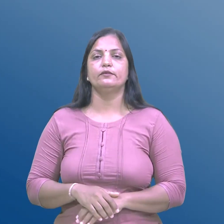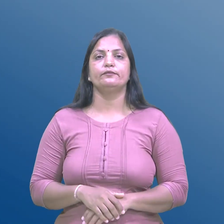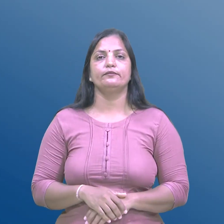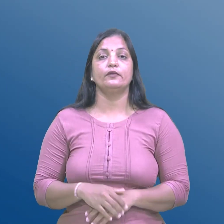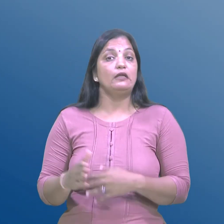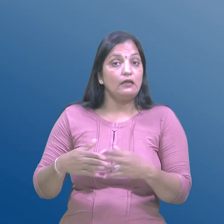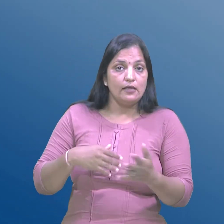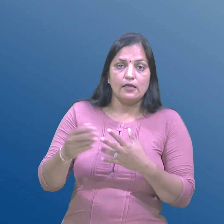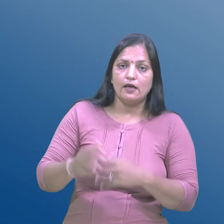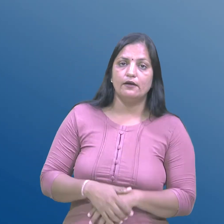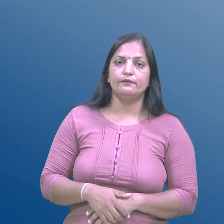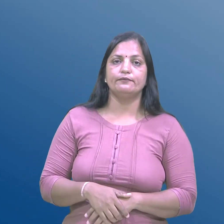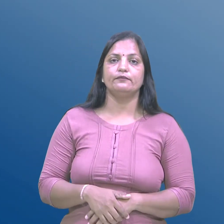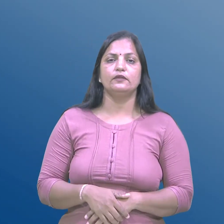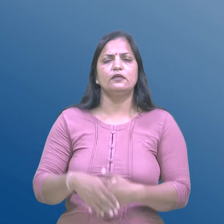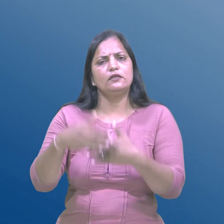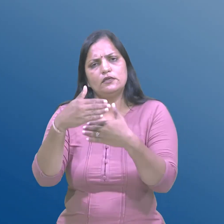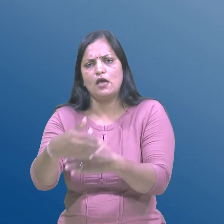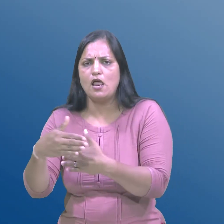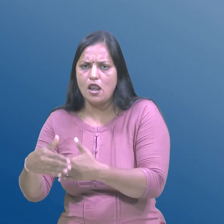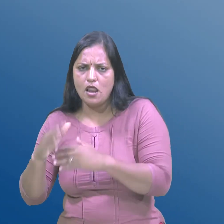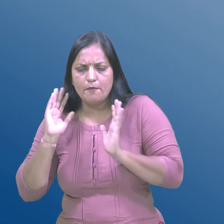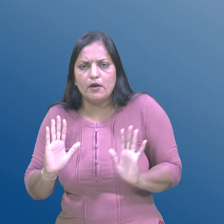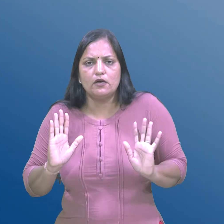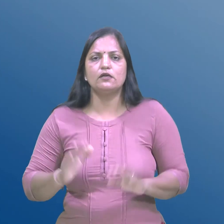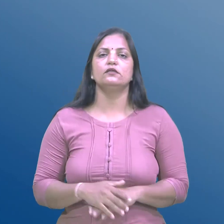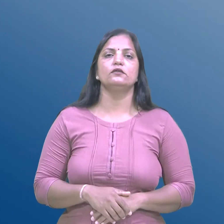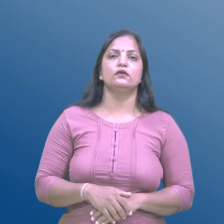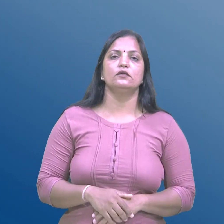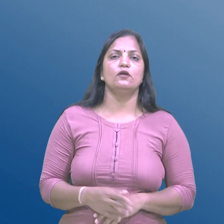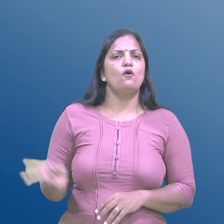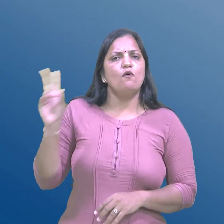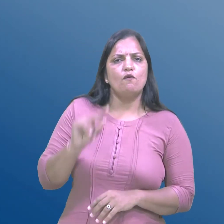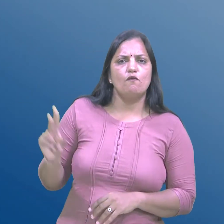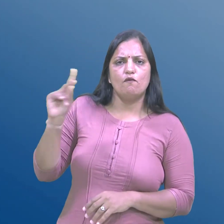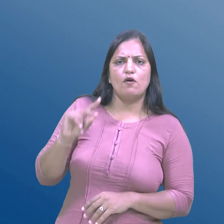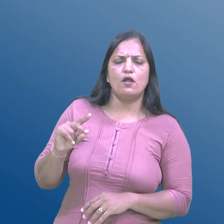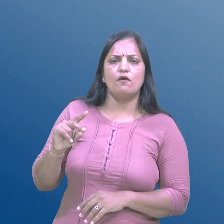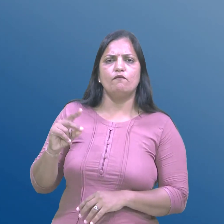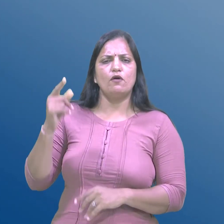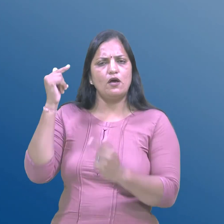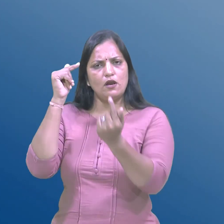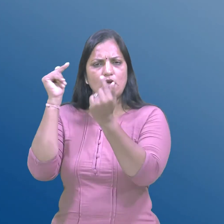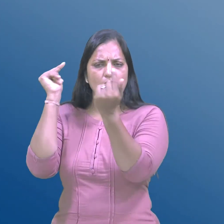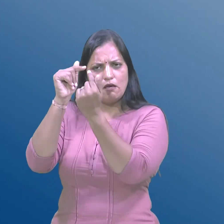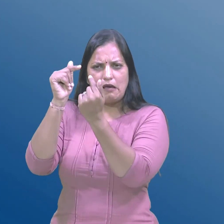અથવા જ્યાં મર્યાદિત વાલીપણું વારે વારે મંજૂર કરવામાં આવેલ છે